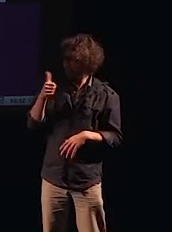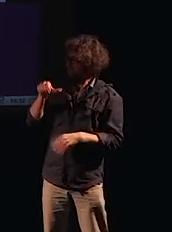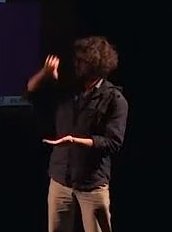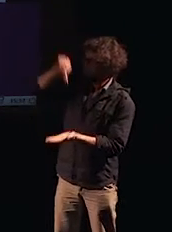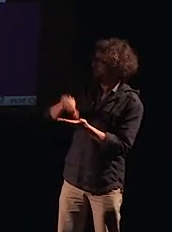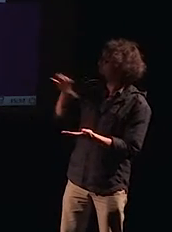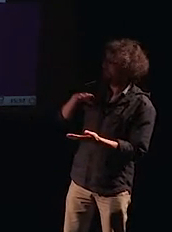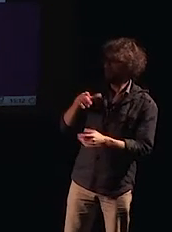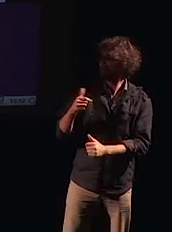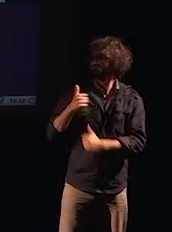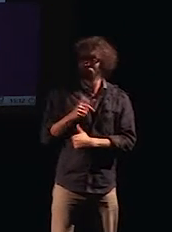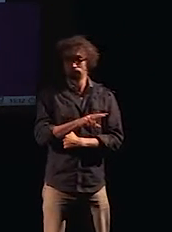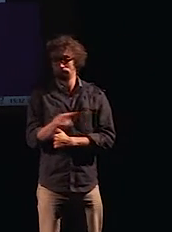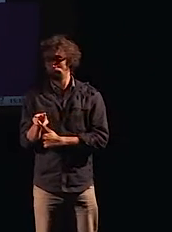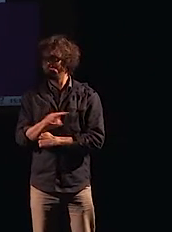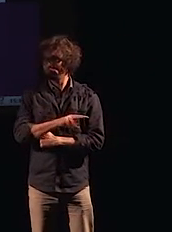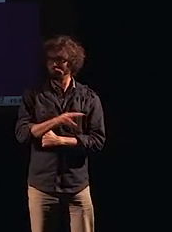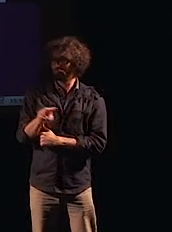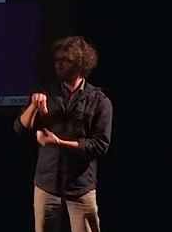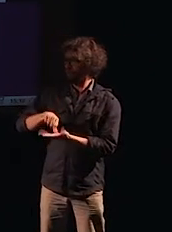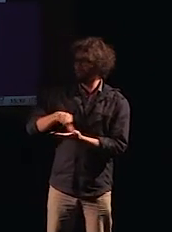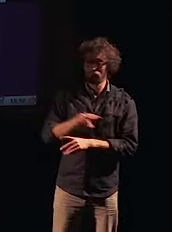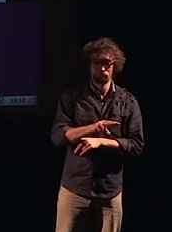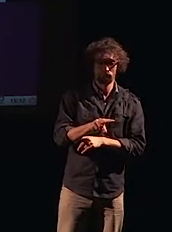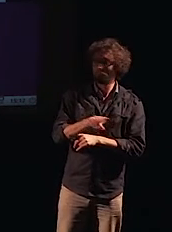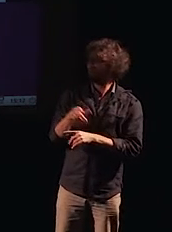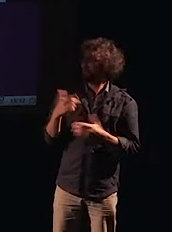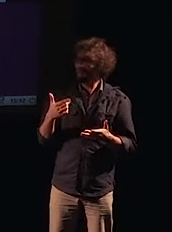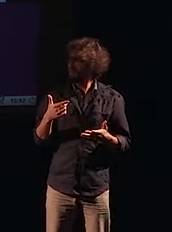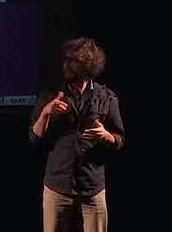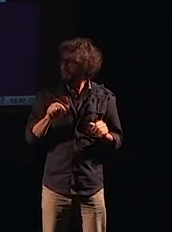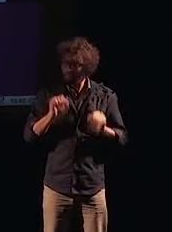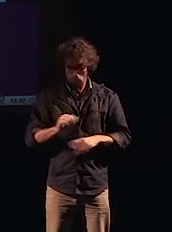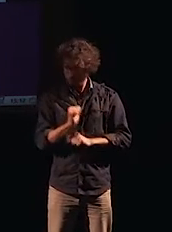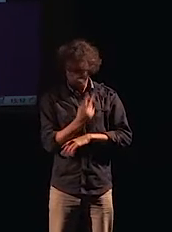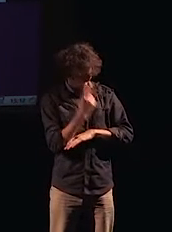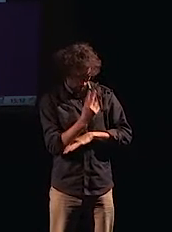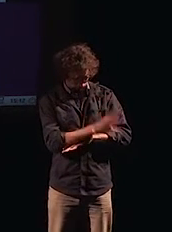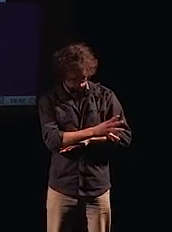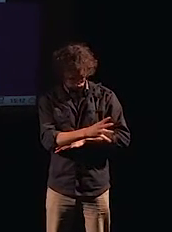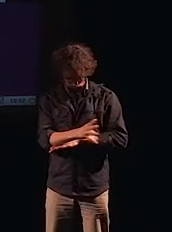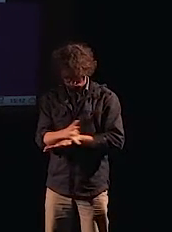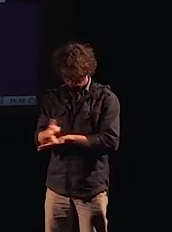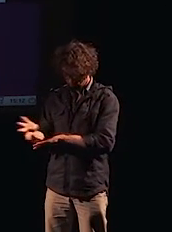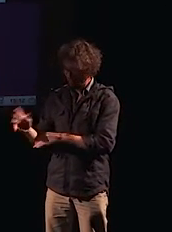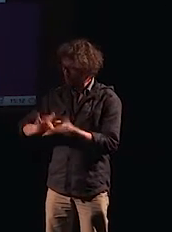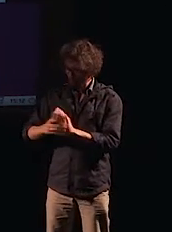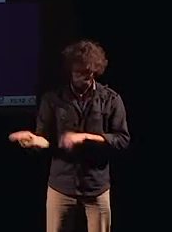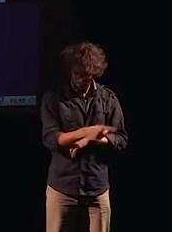et le gardien, il a vu sur tous les condamnés. Et qu'est-ce que font les condamnés dans leur